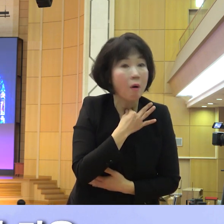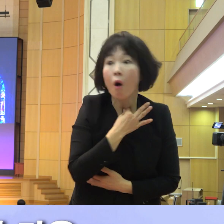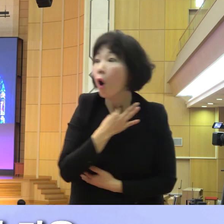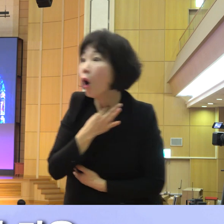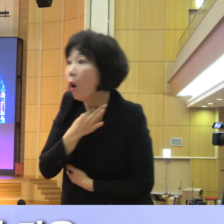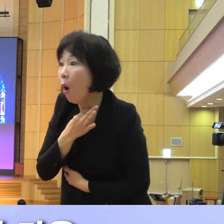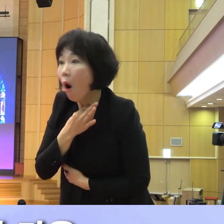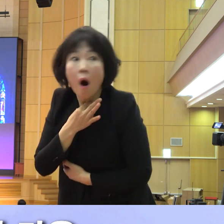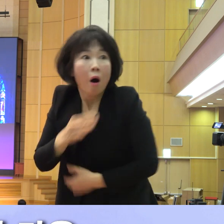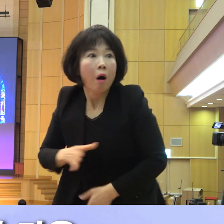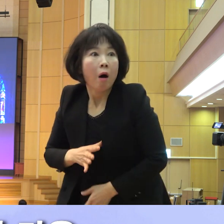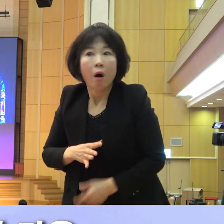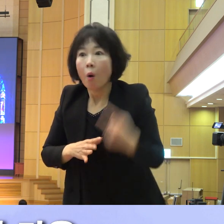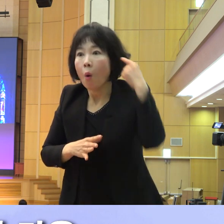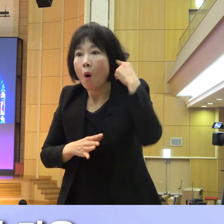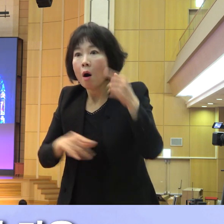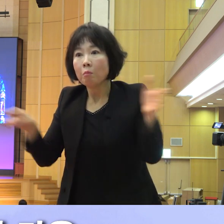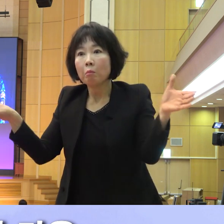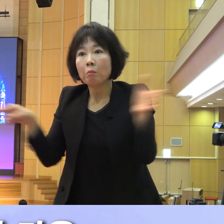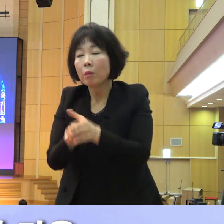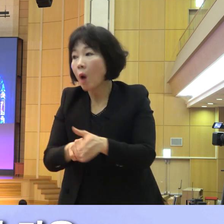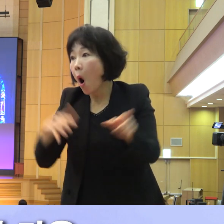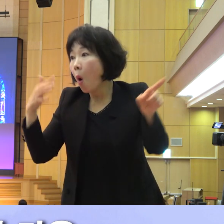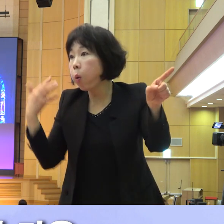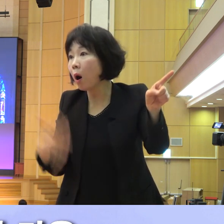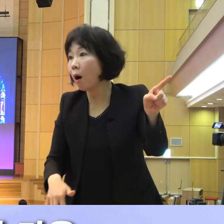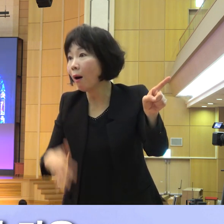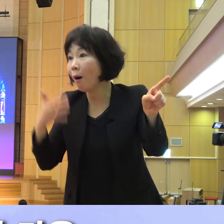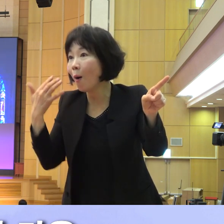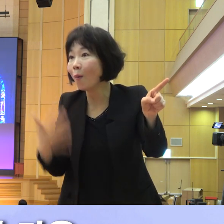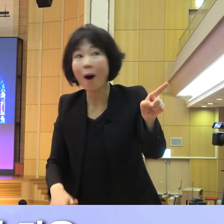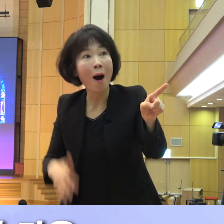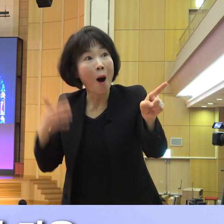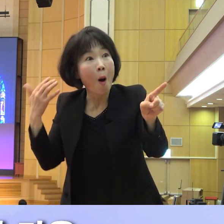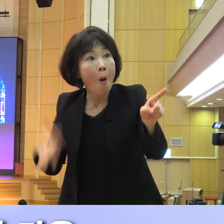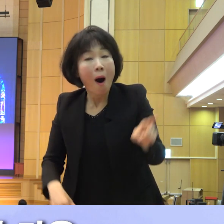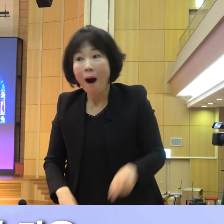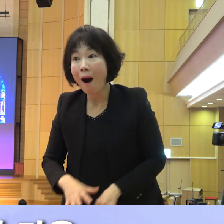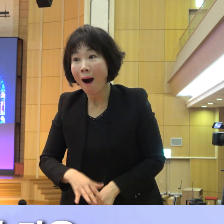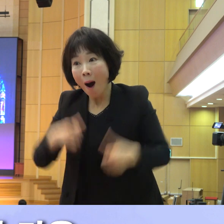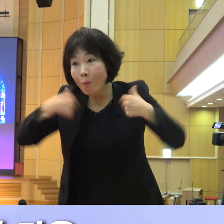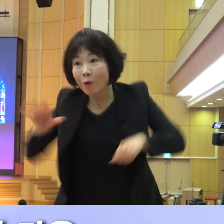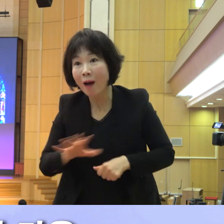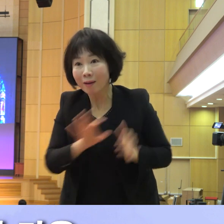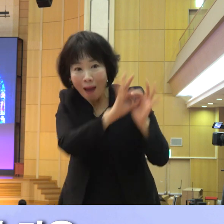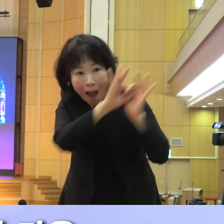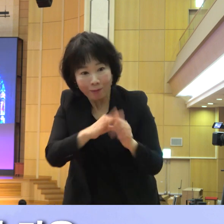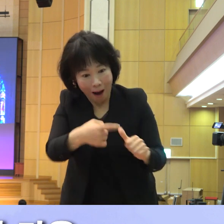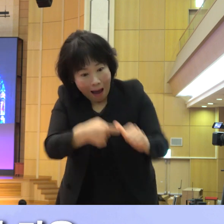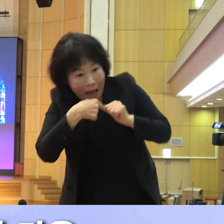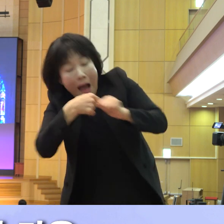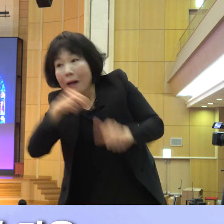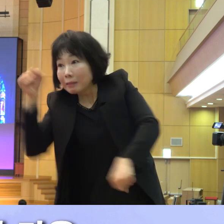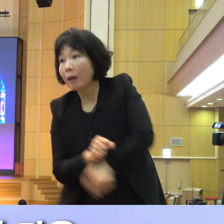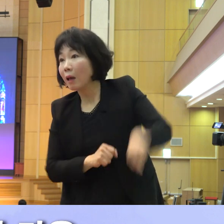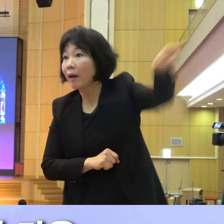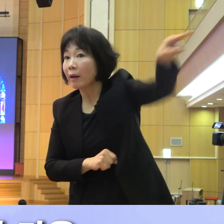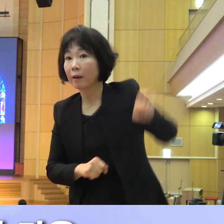자, 그 이름을 믿는 자들에게 하나님의 자녀가 되는 권세를 주노라. 오늘 이 시간